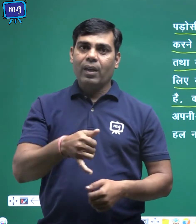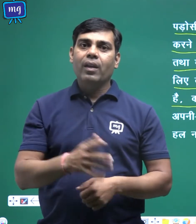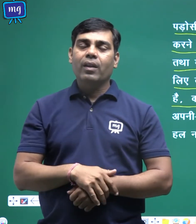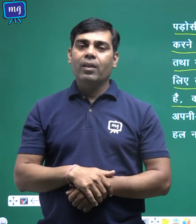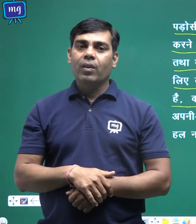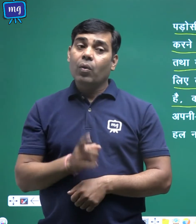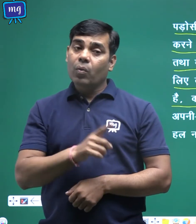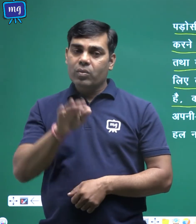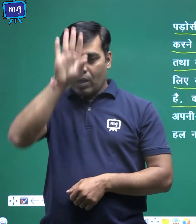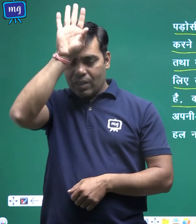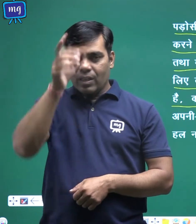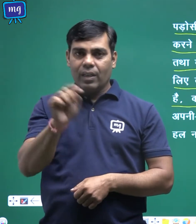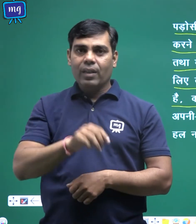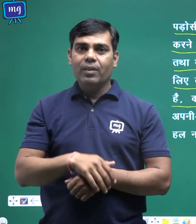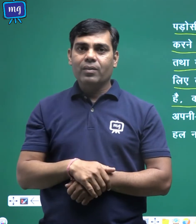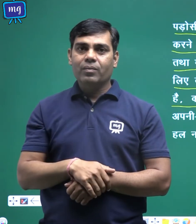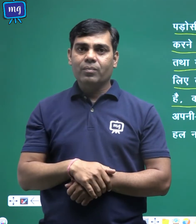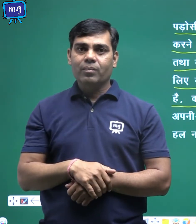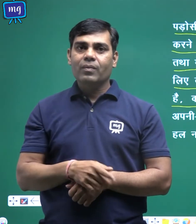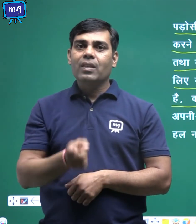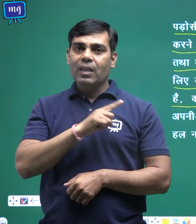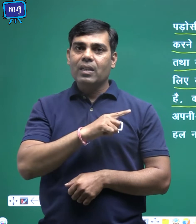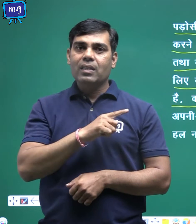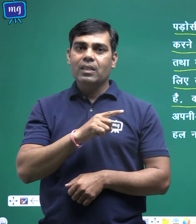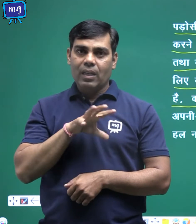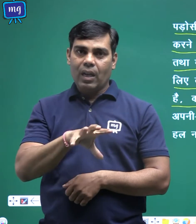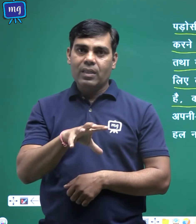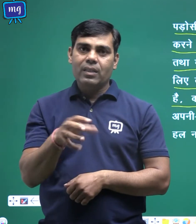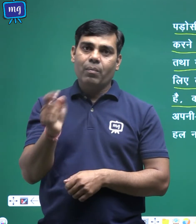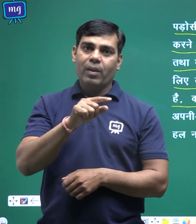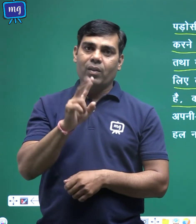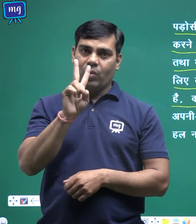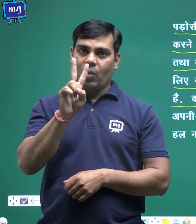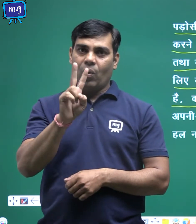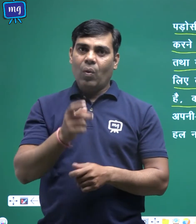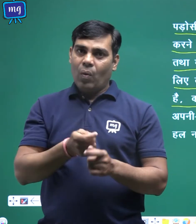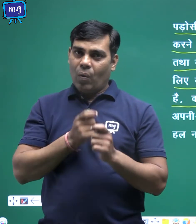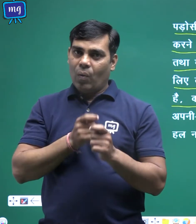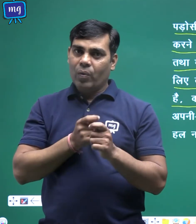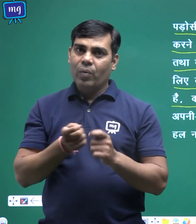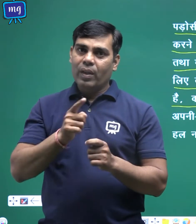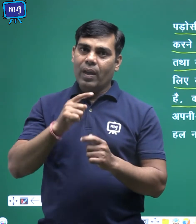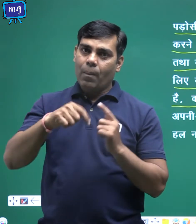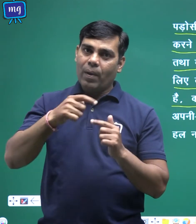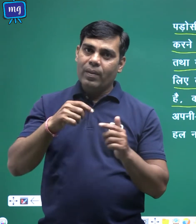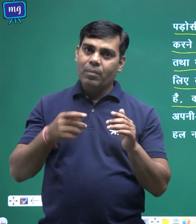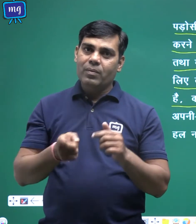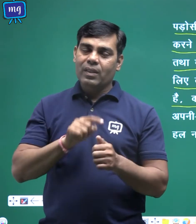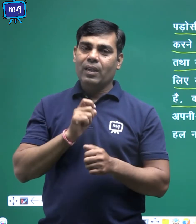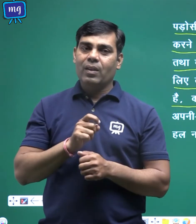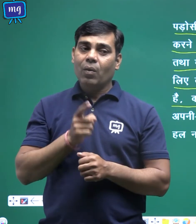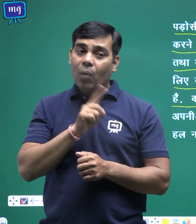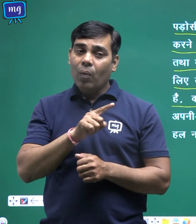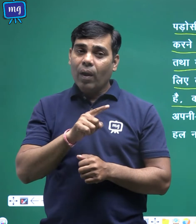उस राजा ने इस राज्य में 2 घोड़ियों के माध्यम से उनका